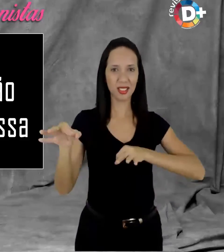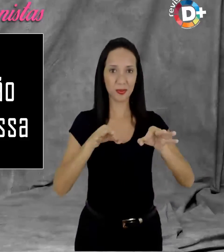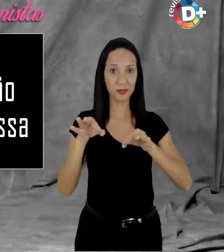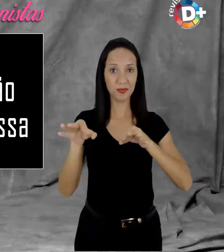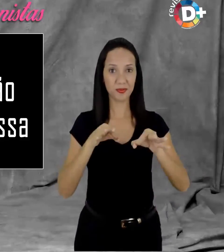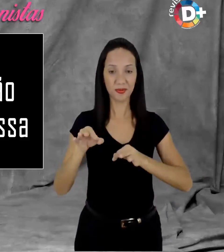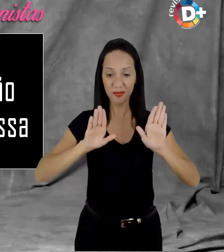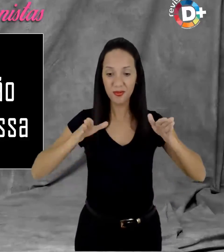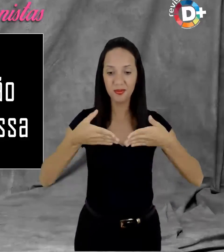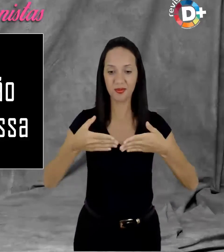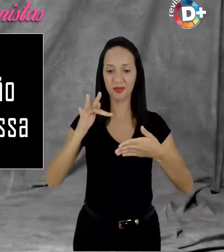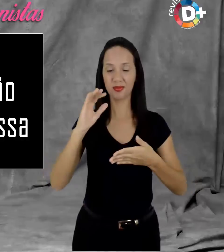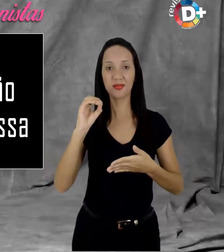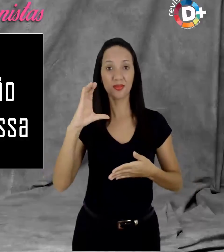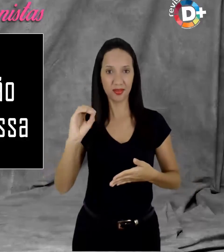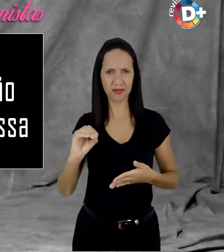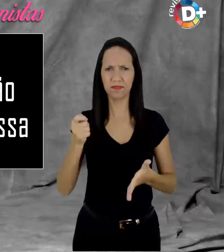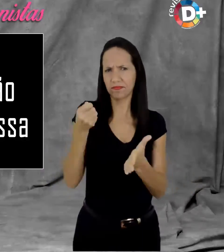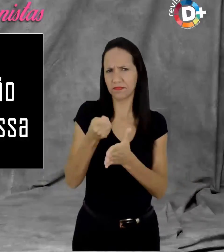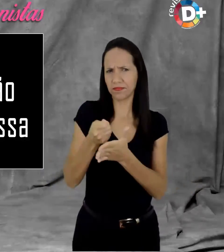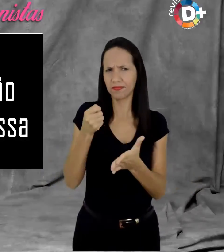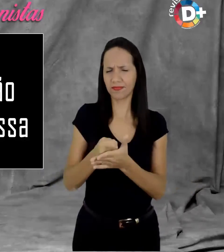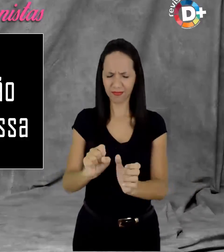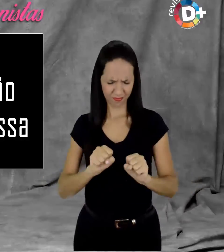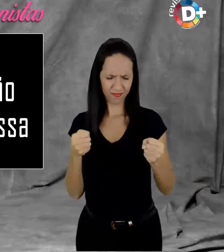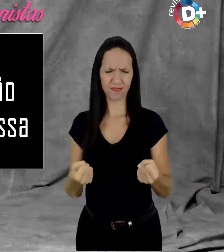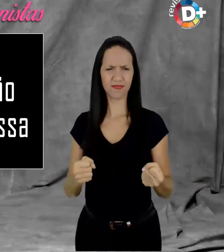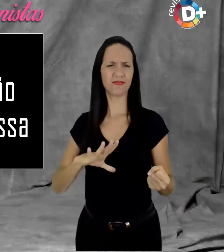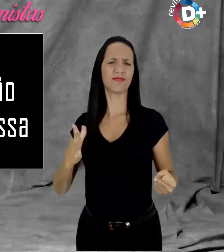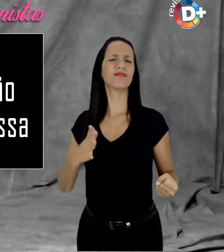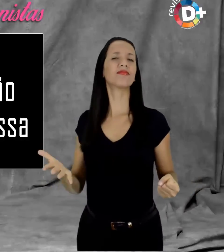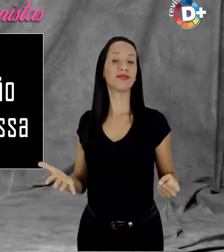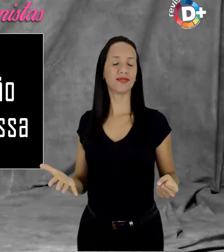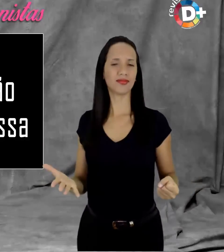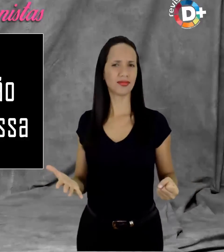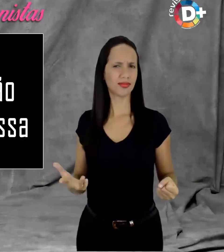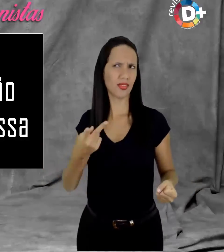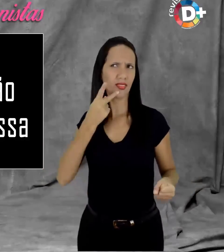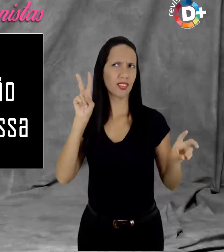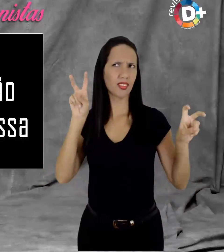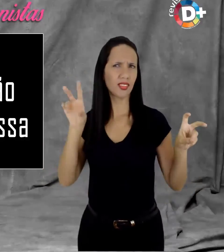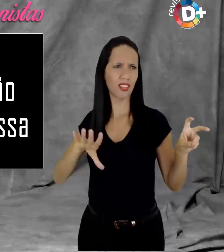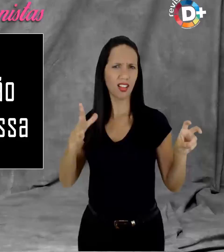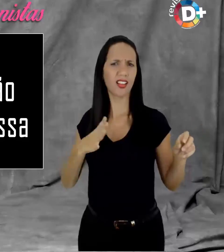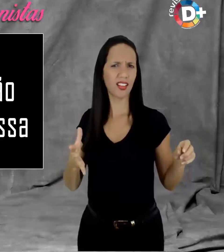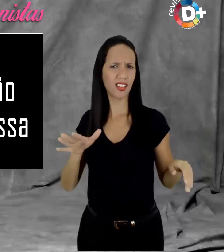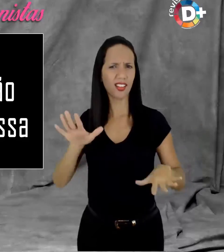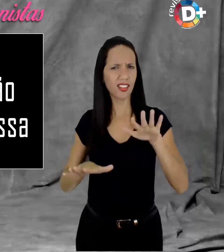surge o planejamento, o foco, a determinação e ousadia. Falando em ousadia,